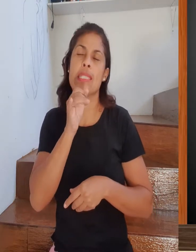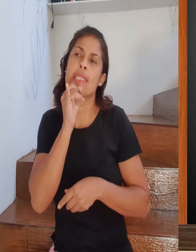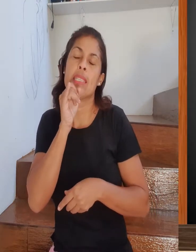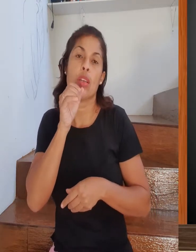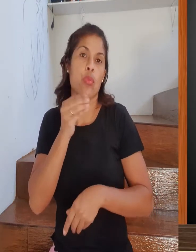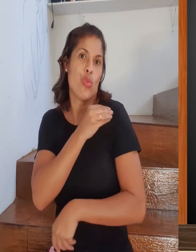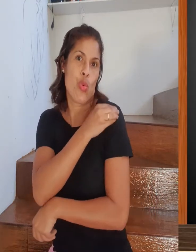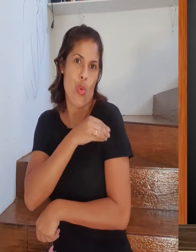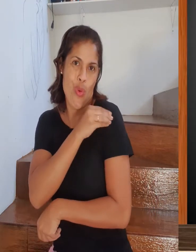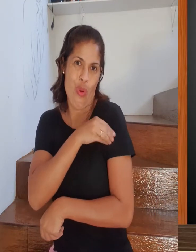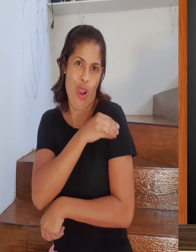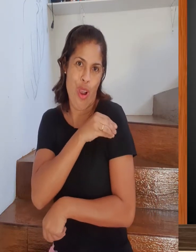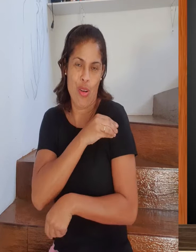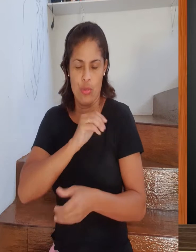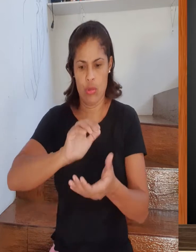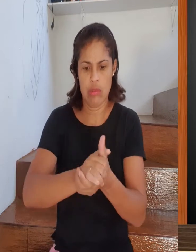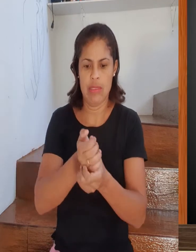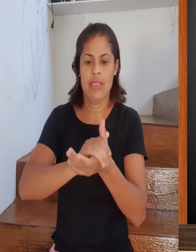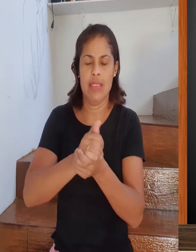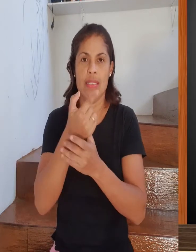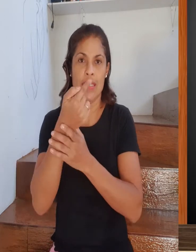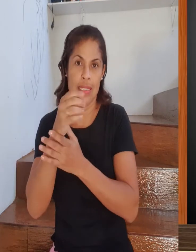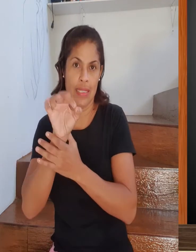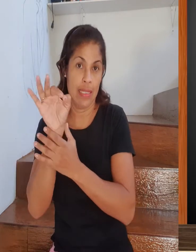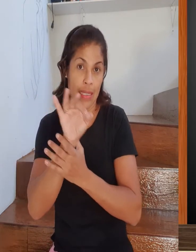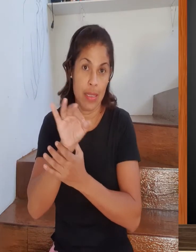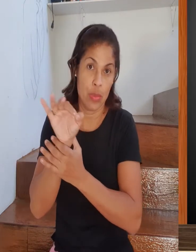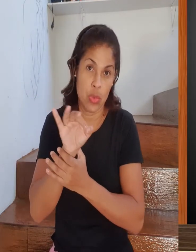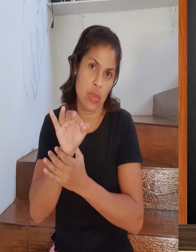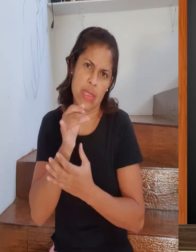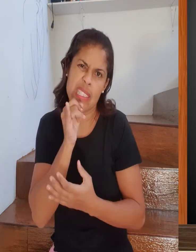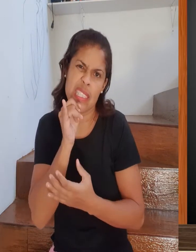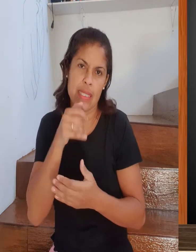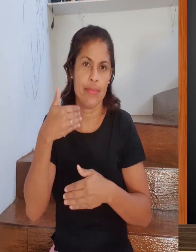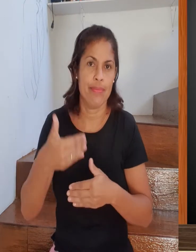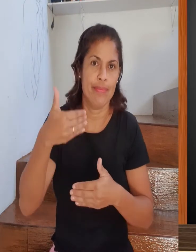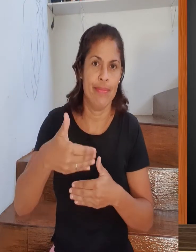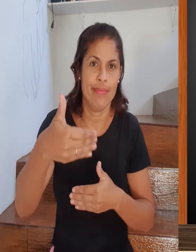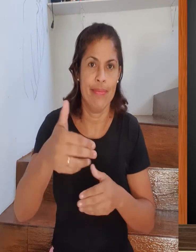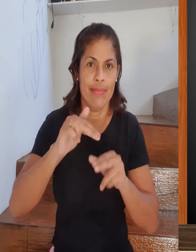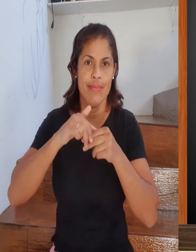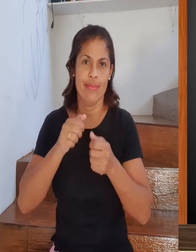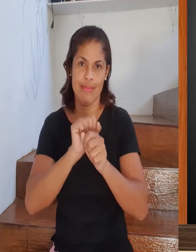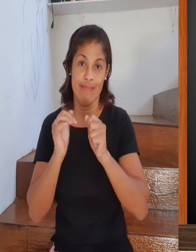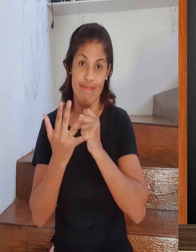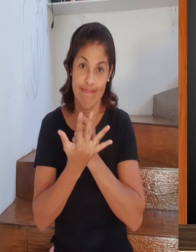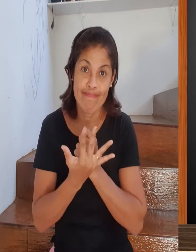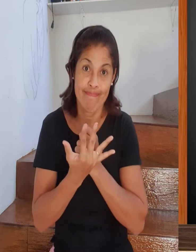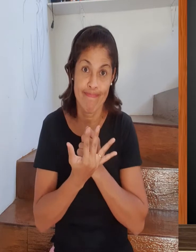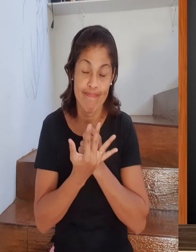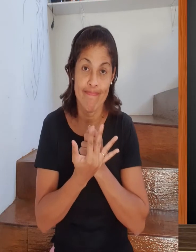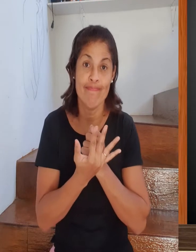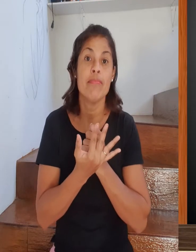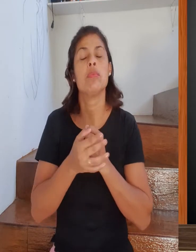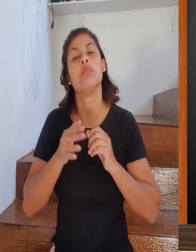exemplo o álcool. Lavar a mão com álcool a 70%, né, como nós temos feito muito agora